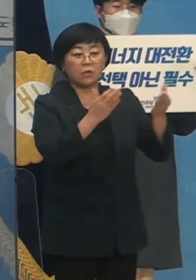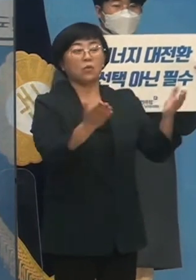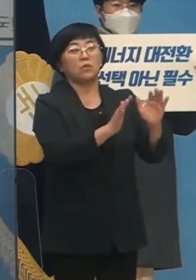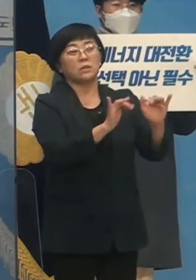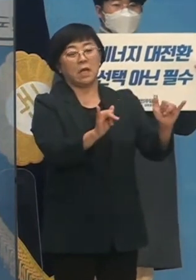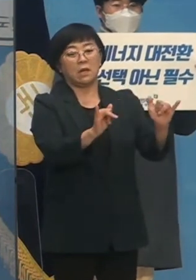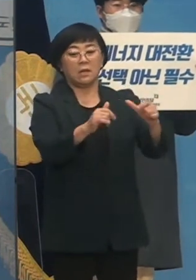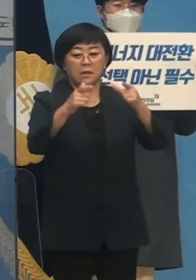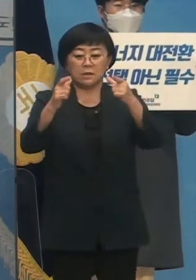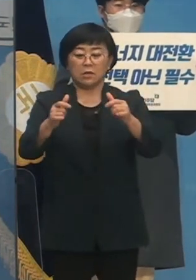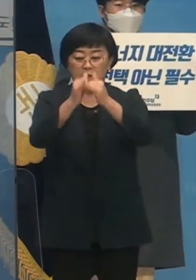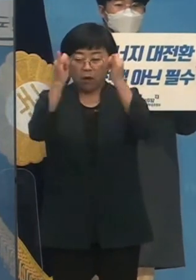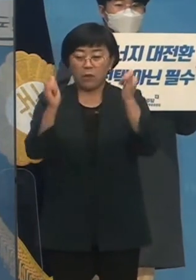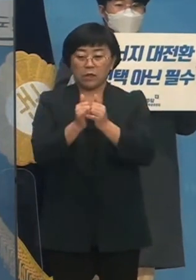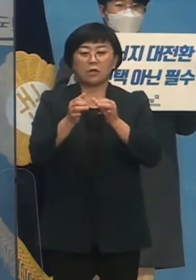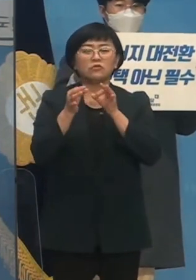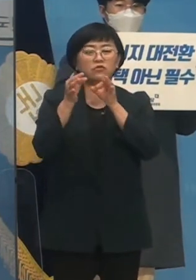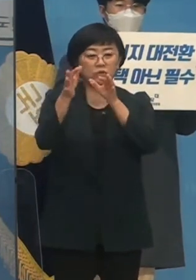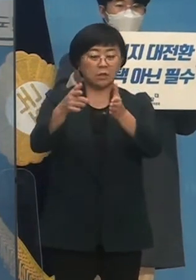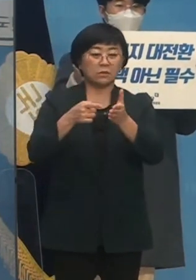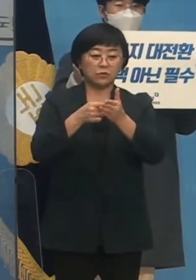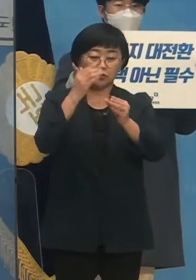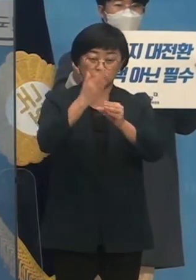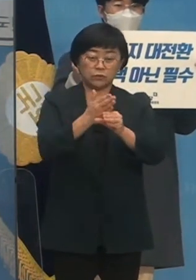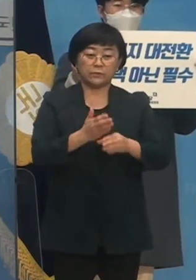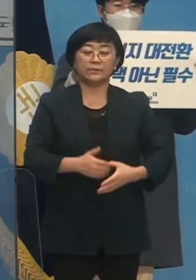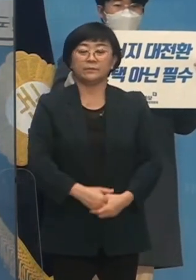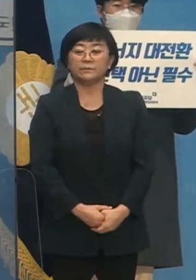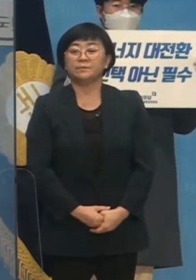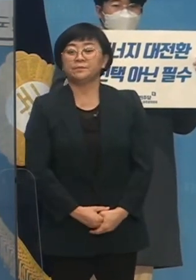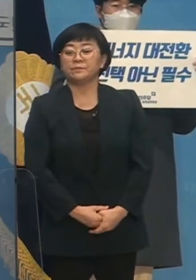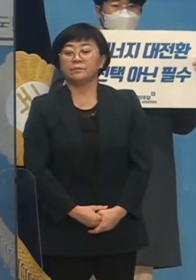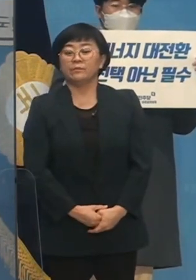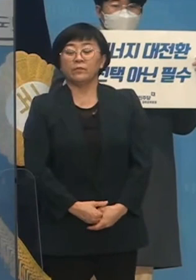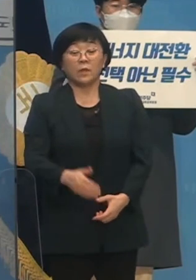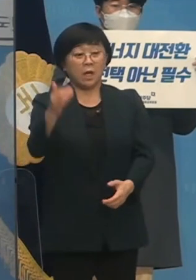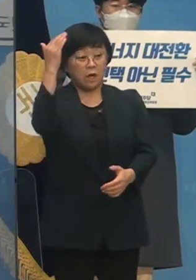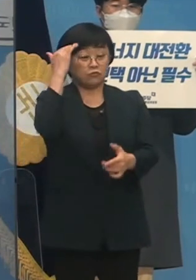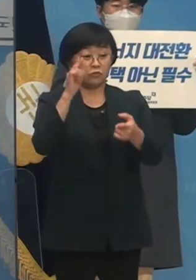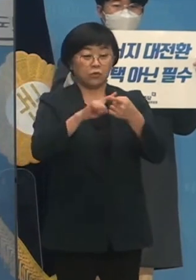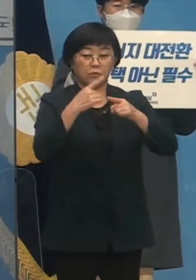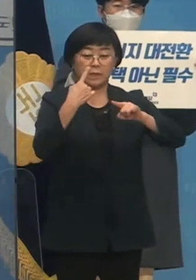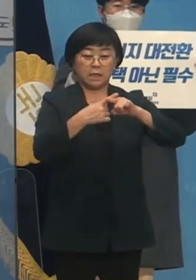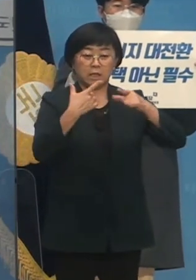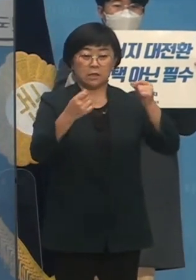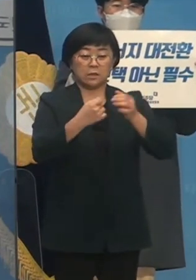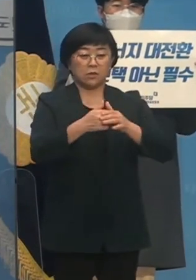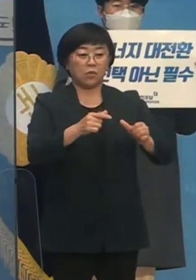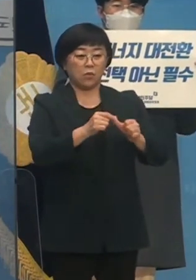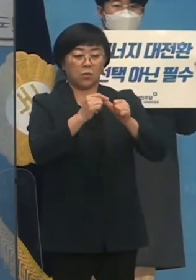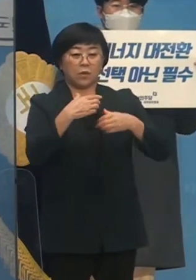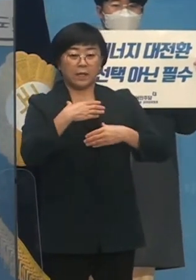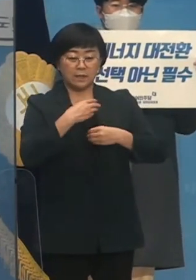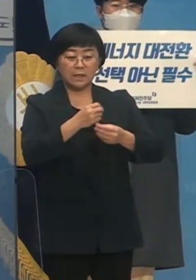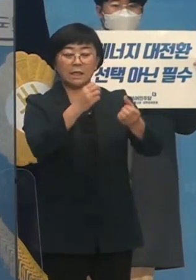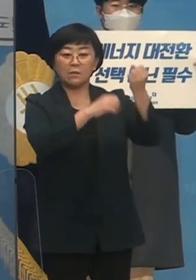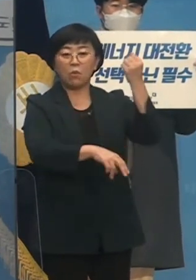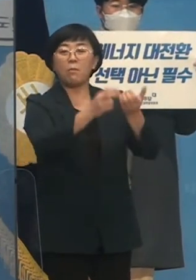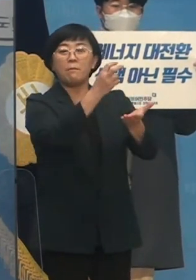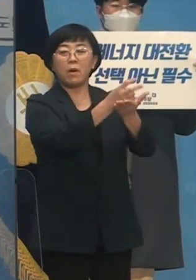노동자와 지역사회에 대한 투자를 추진하고 있습니다. 우리나라도 이처럼 우선